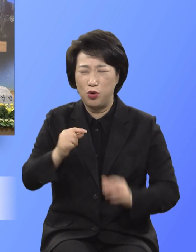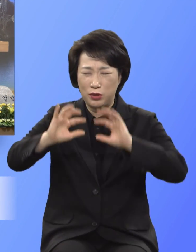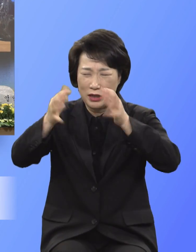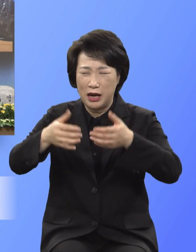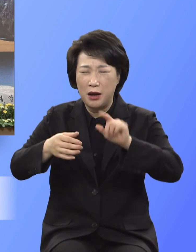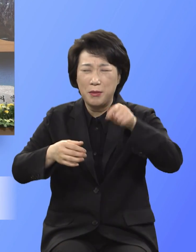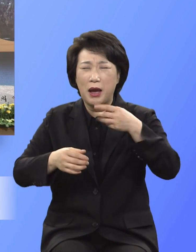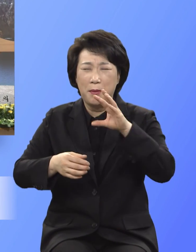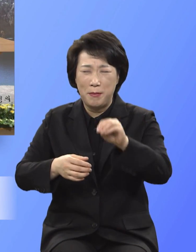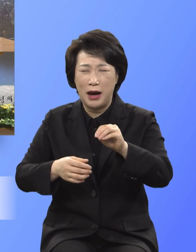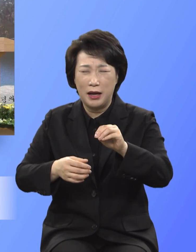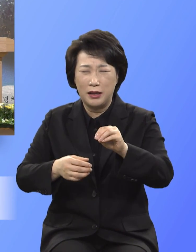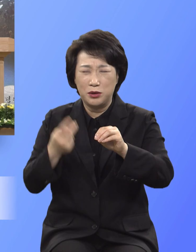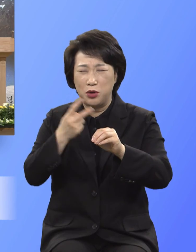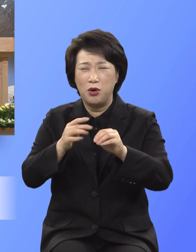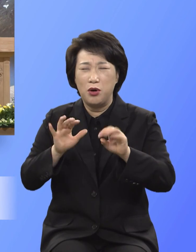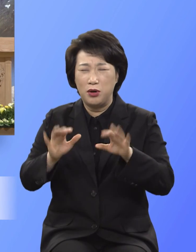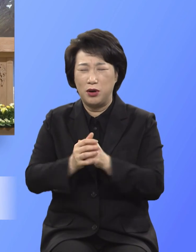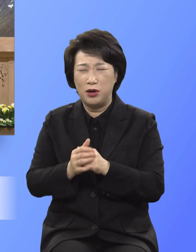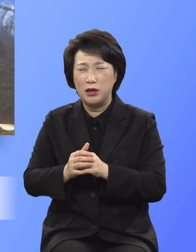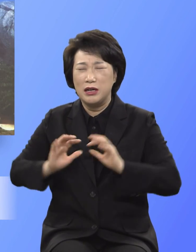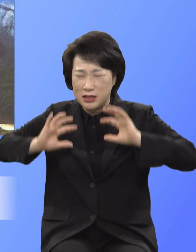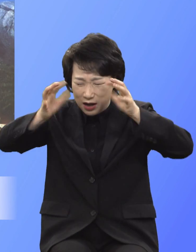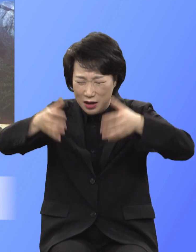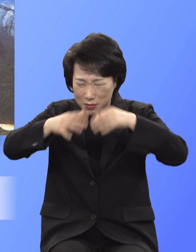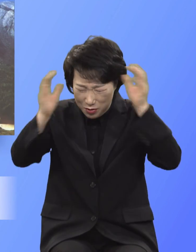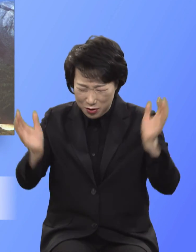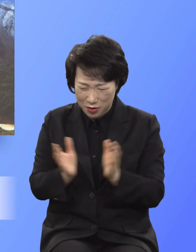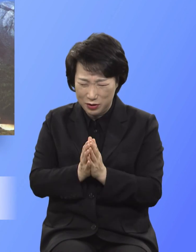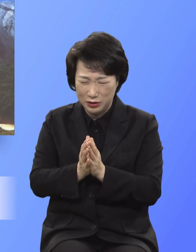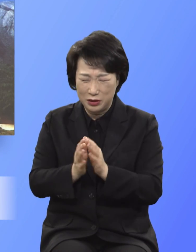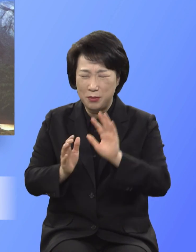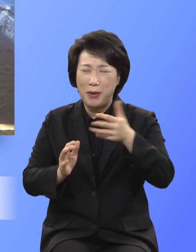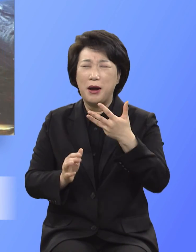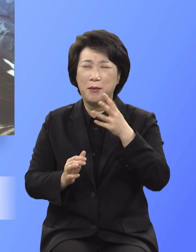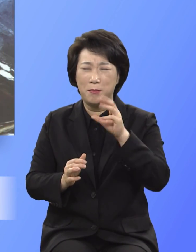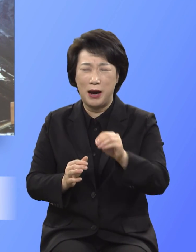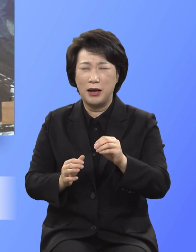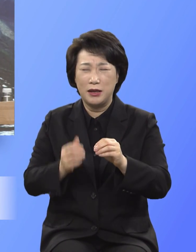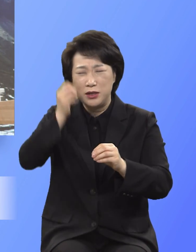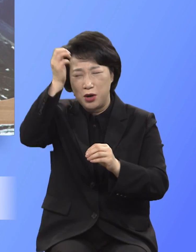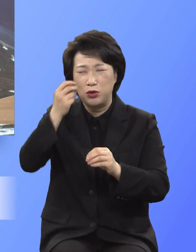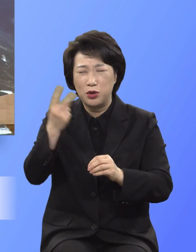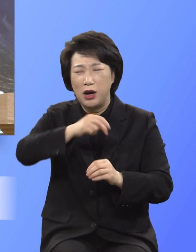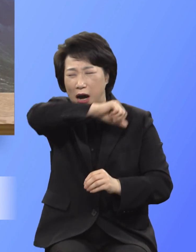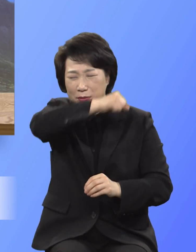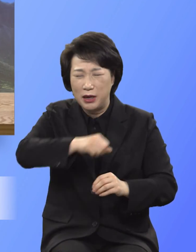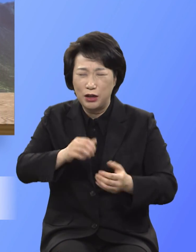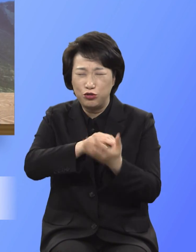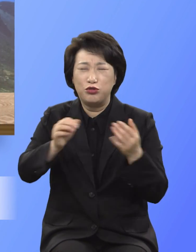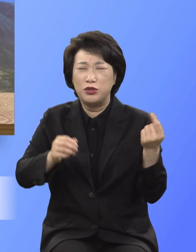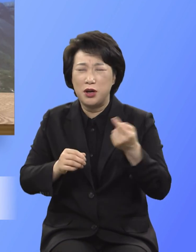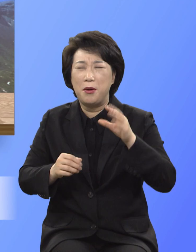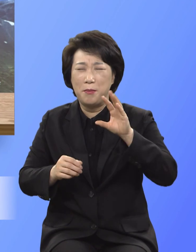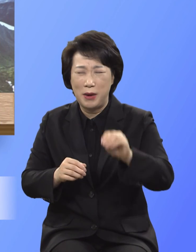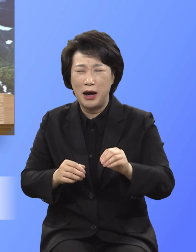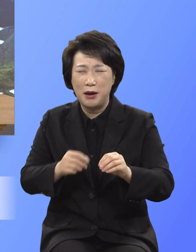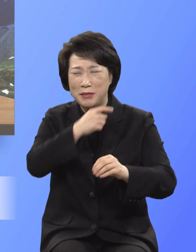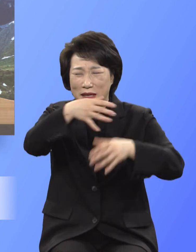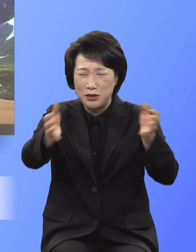100만 800만을 살리시옵시고 서아프리카의 수천만 민족을